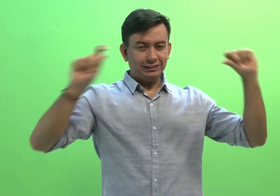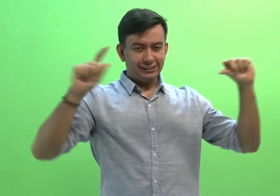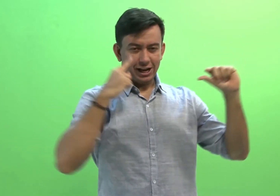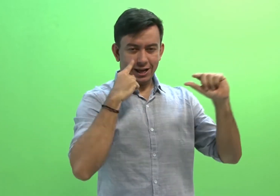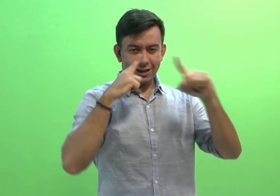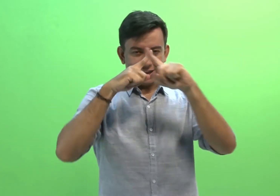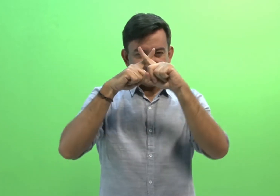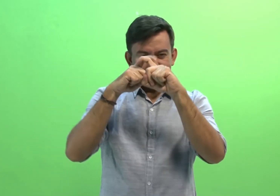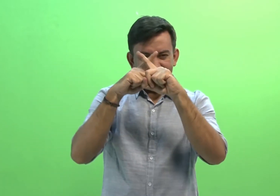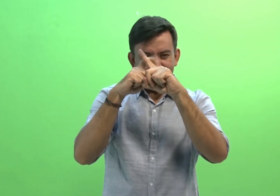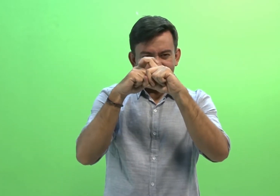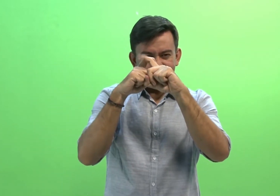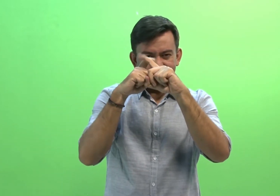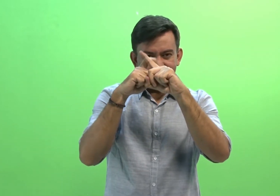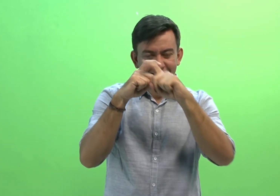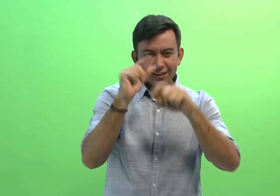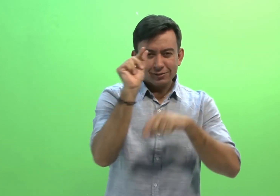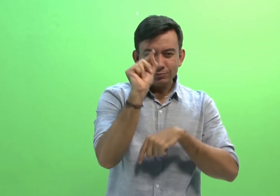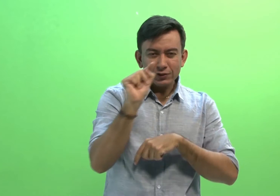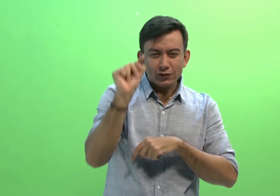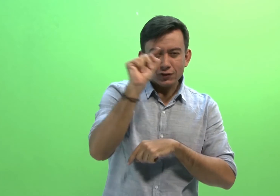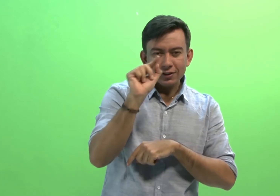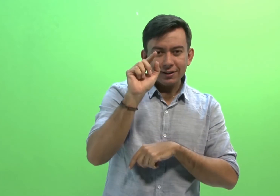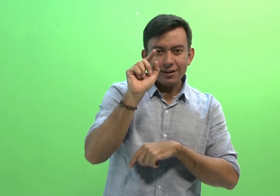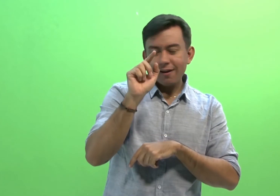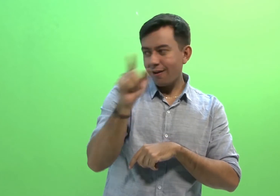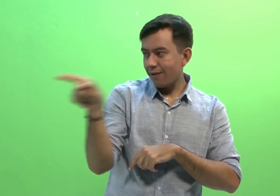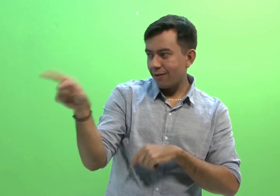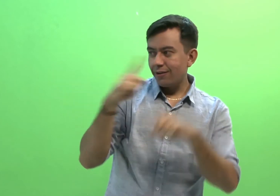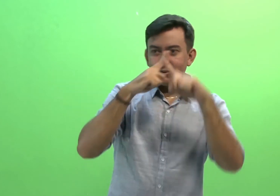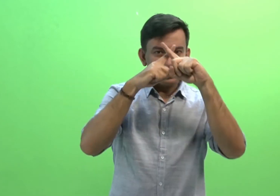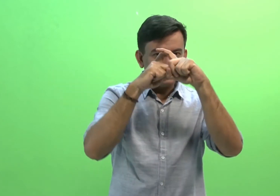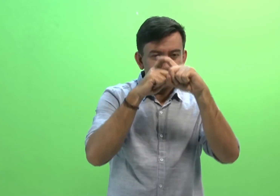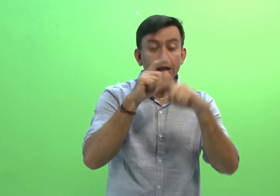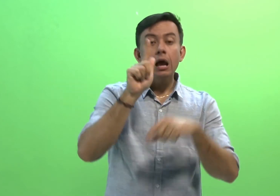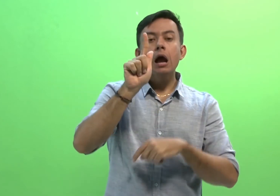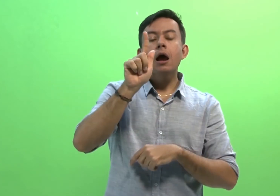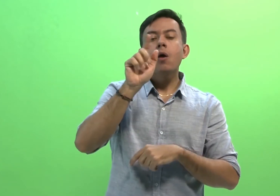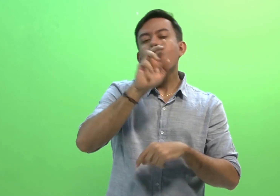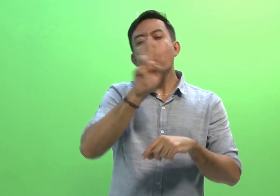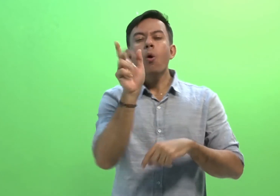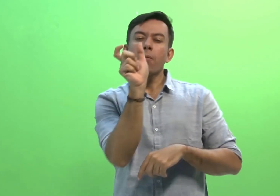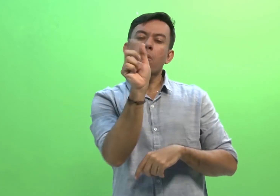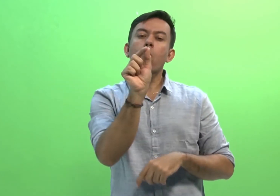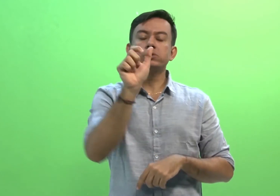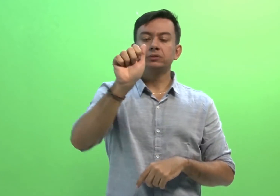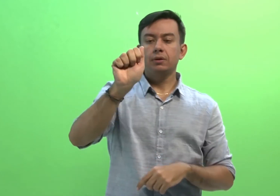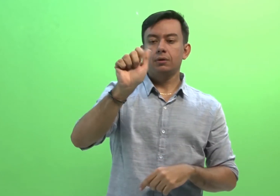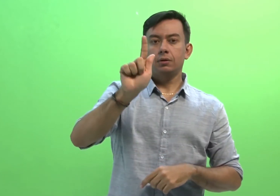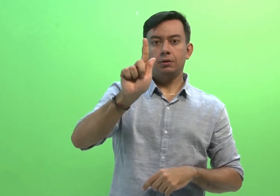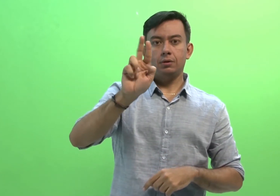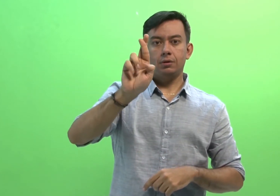Viram como teve uma dependência? E teve até um asterisco no slide anterior. A palavra